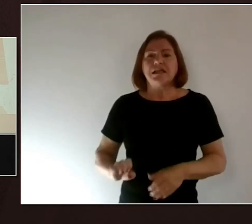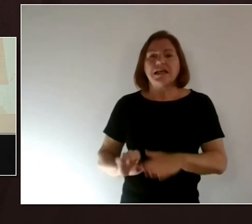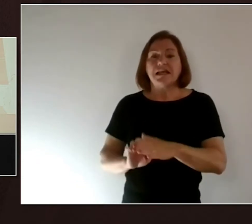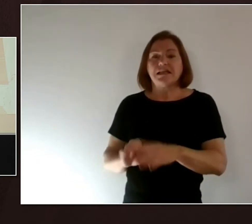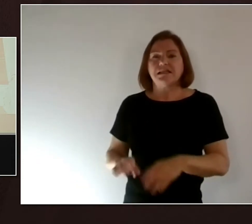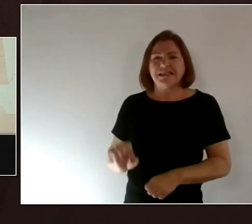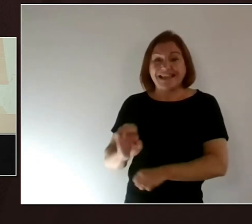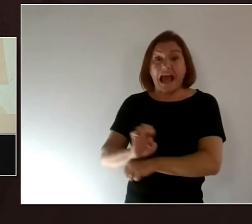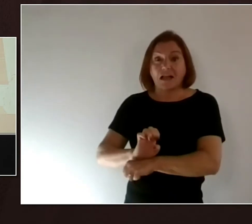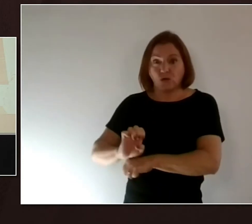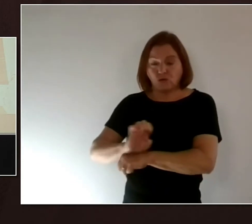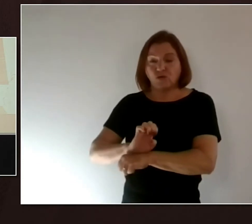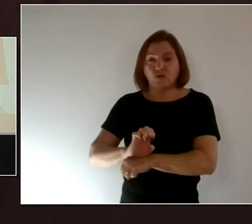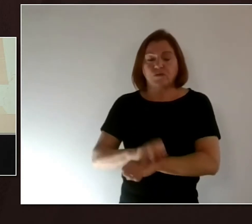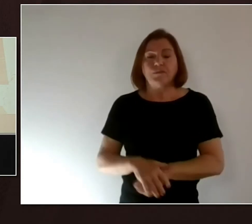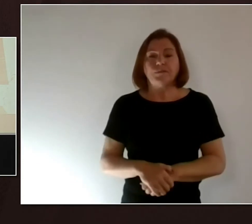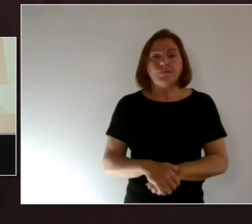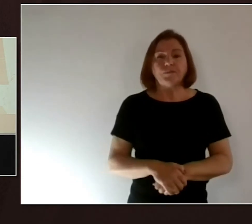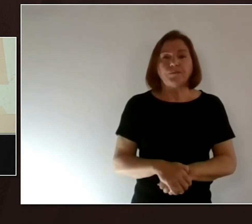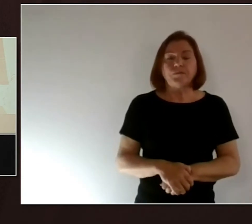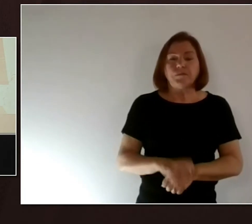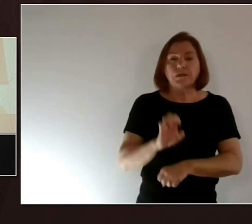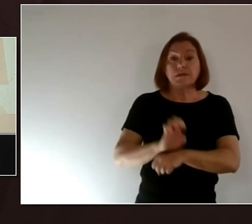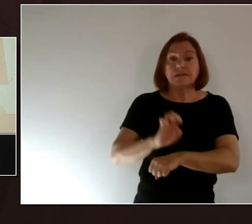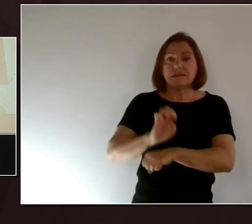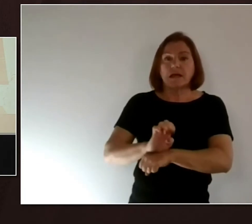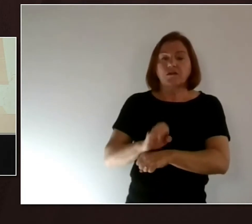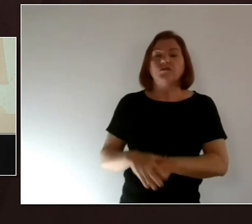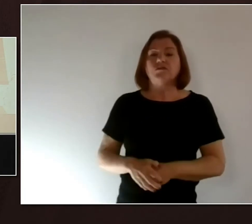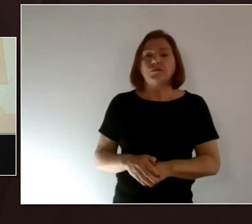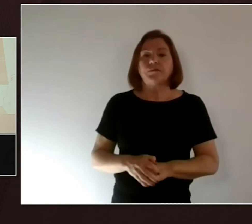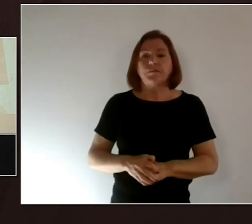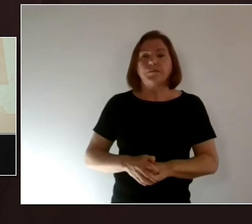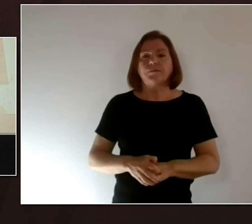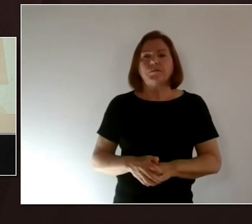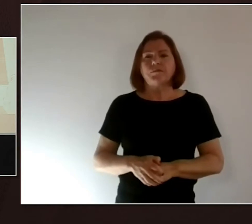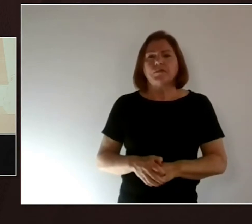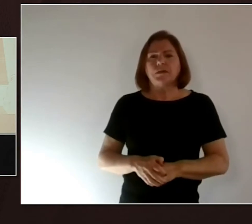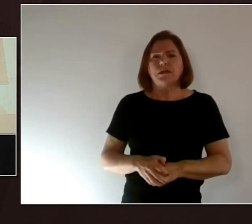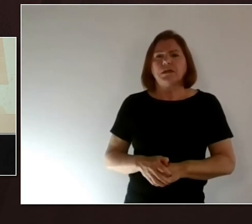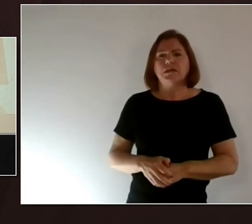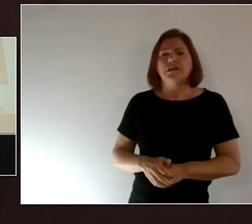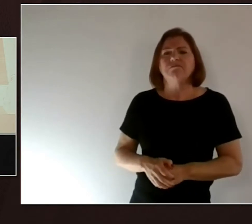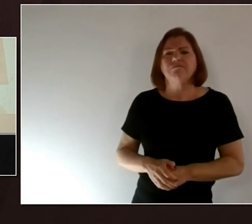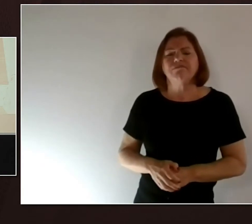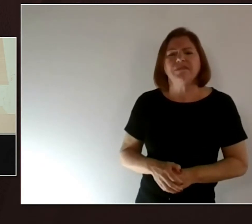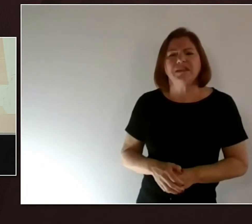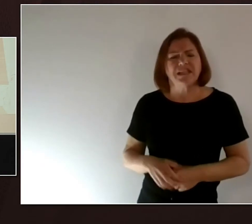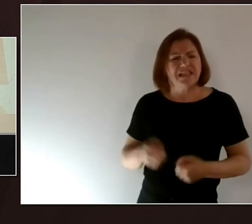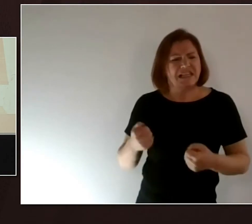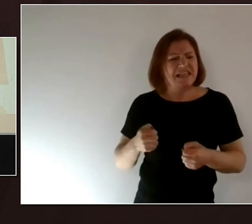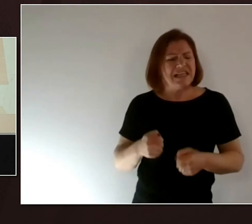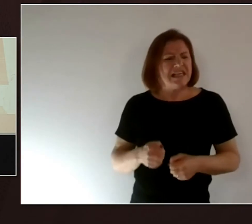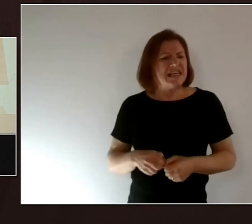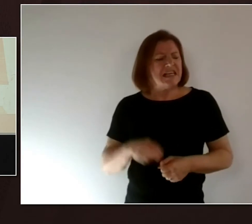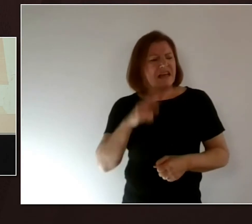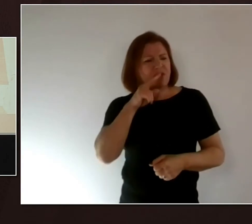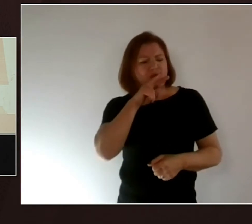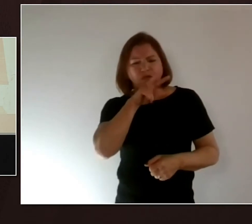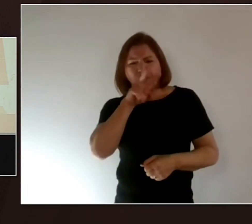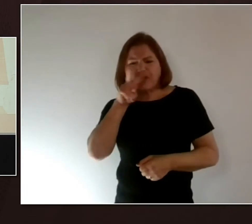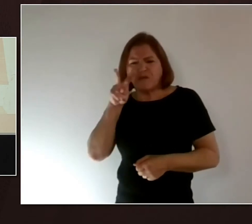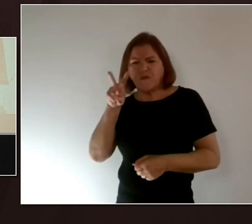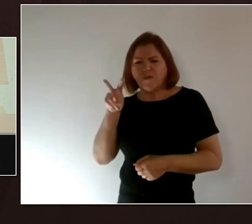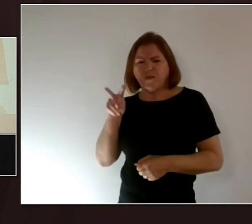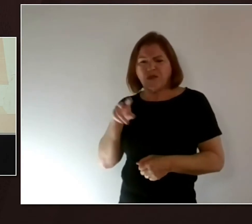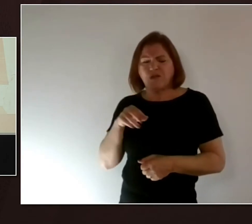nas prisões como os mais desprezíveis criminosos. Aí veio o quarto édito. Como não